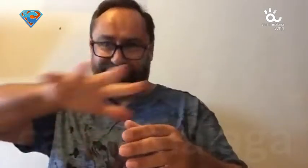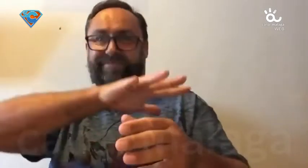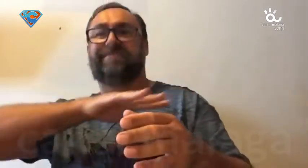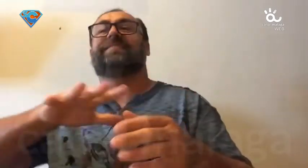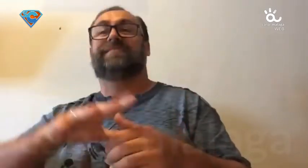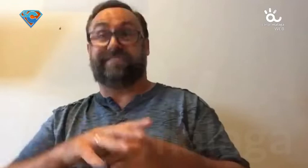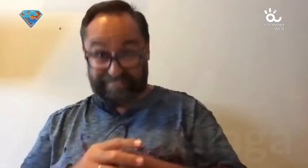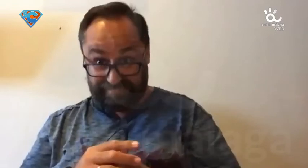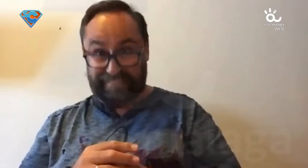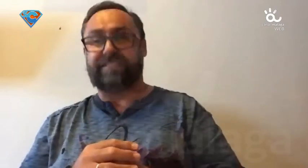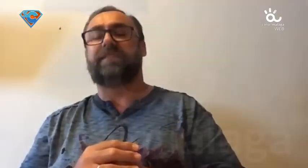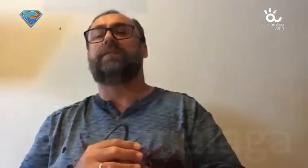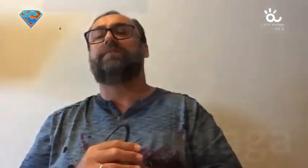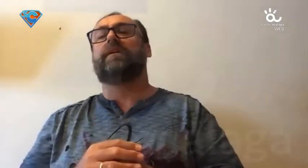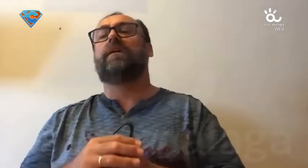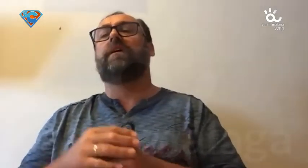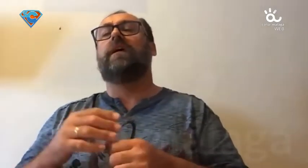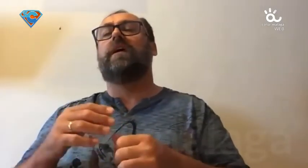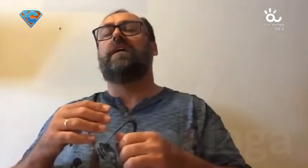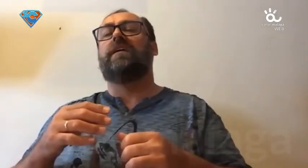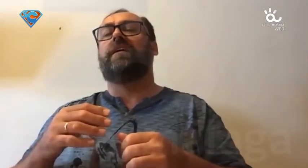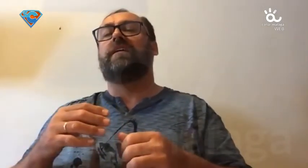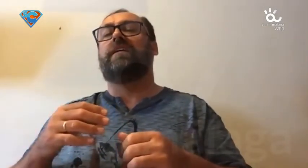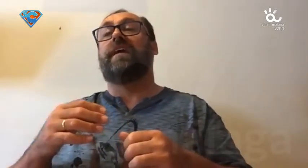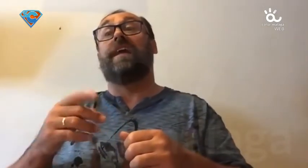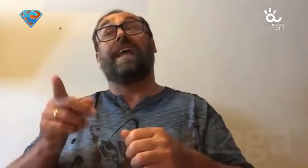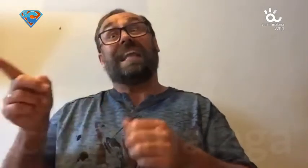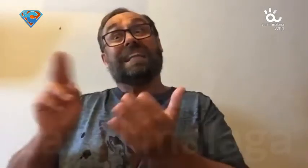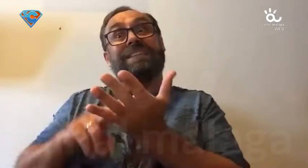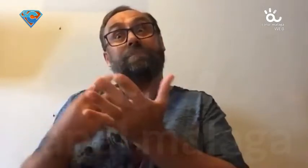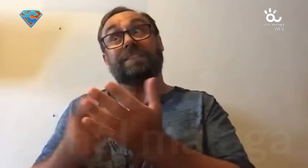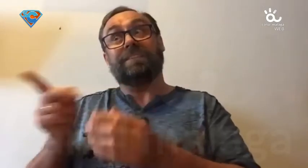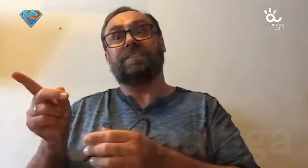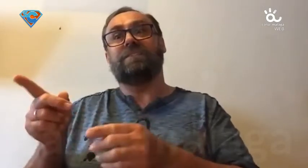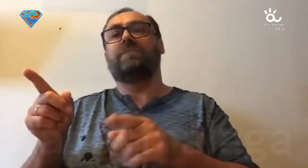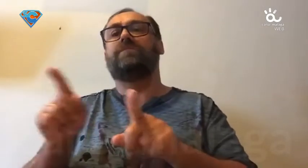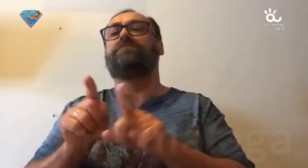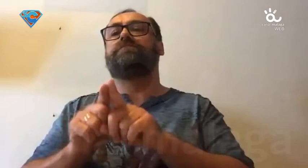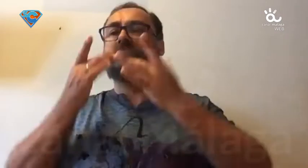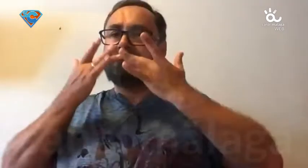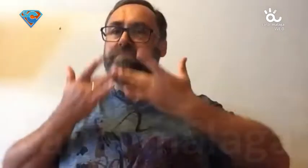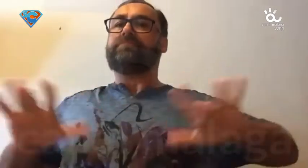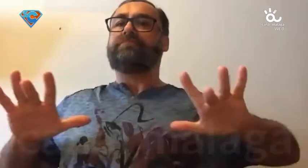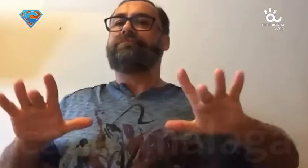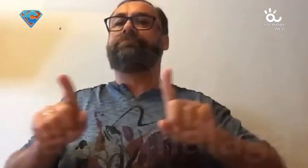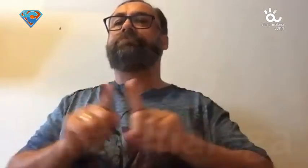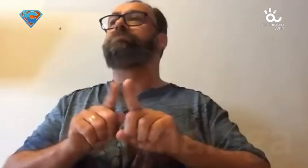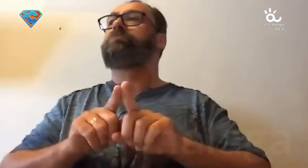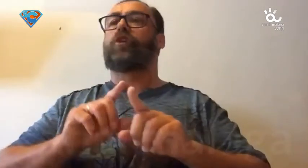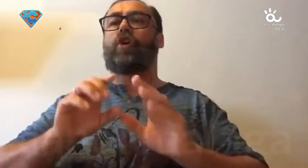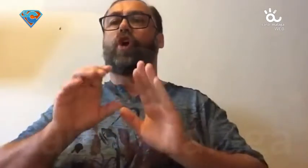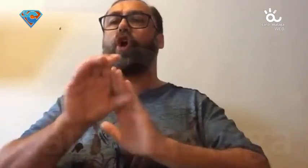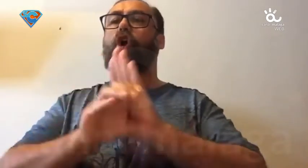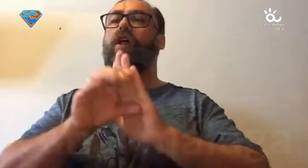dentro de todo lo que es la lengua de la comunidad sorda. Y el intérprete